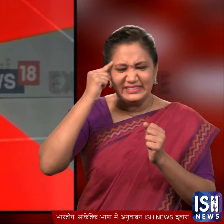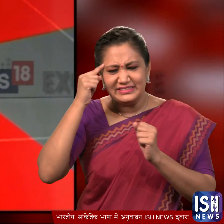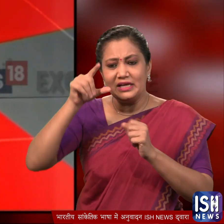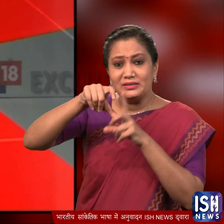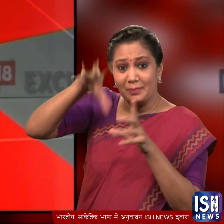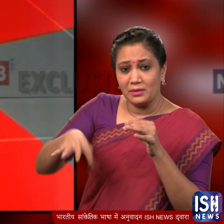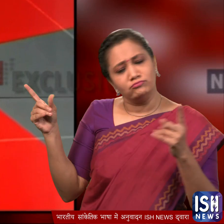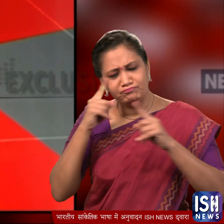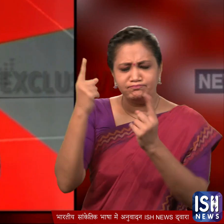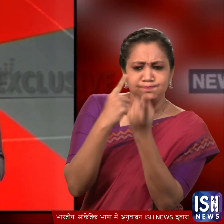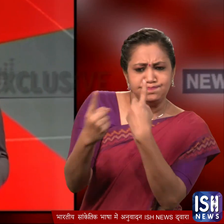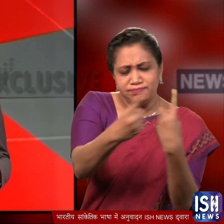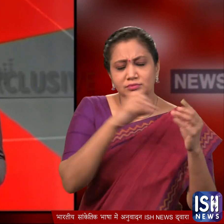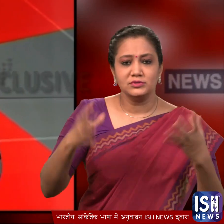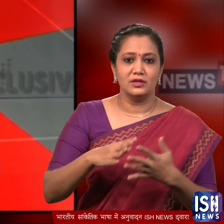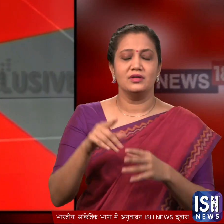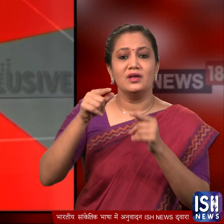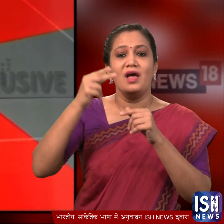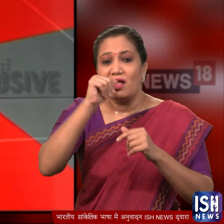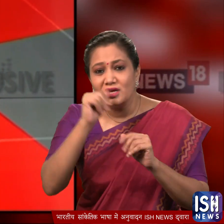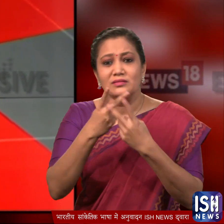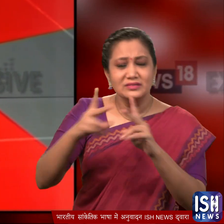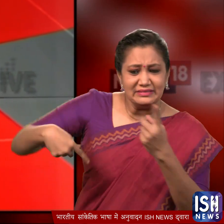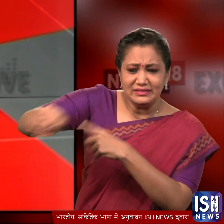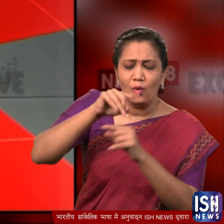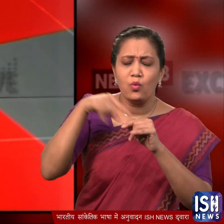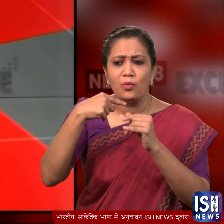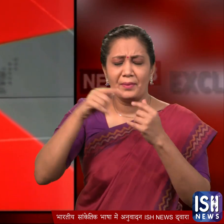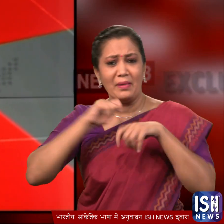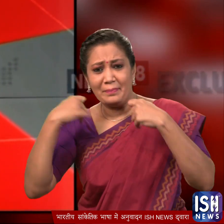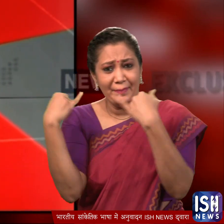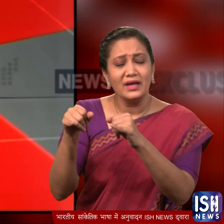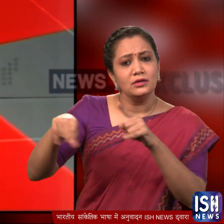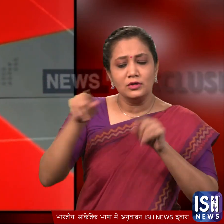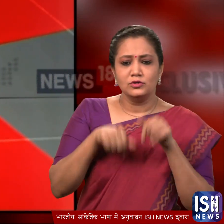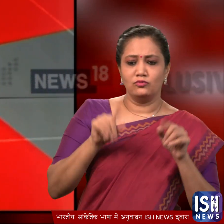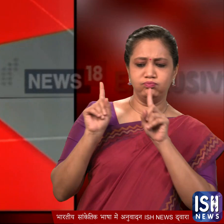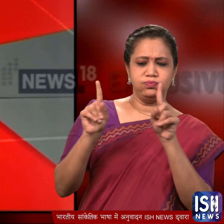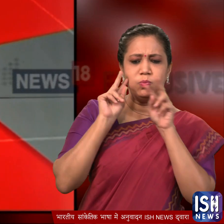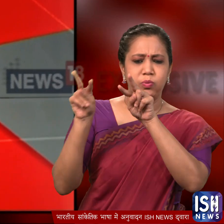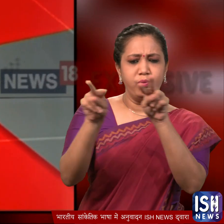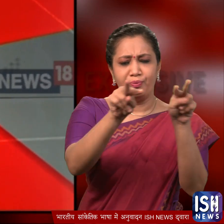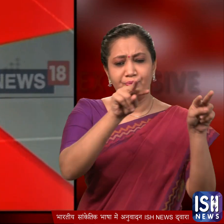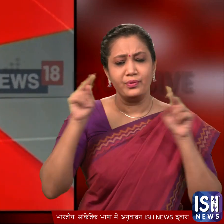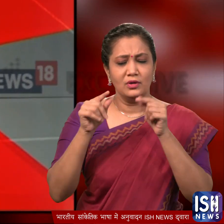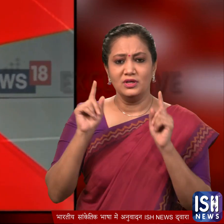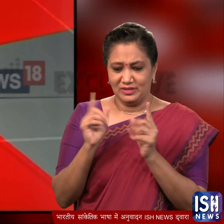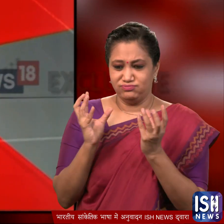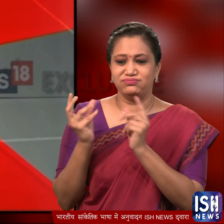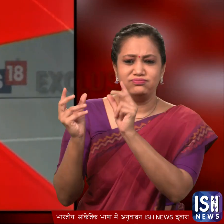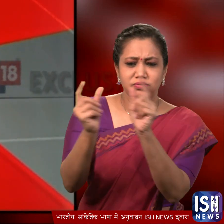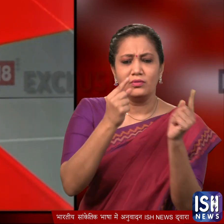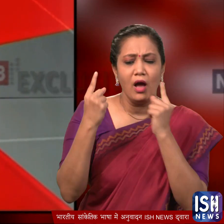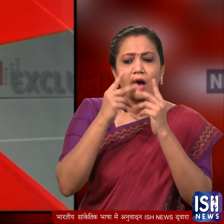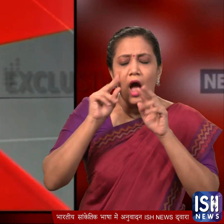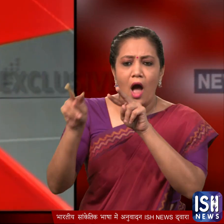आबकारी विभाग वहां अभियान चला रहा। शराब माफिया के लोगों के हमले का खतरा भी है, इसलिए ड्रोन से निगरानी की जा रही है ताकि दूर दूर तक नजर रखी